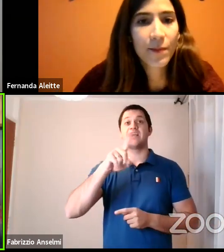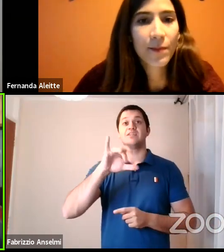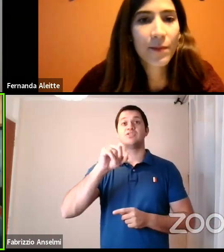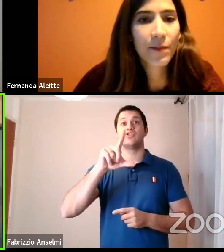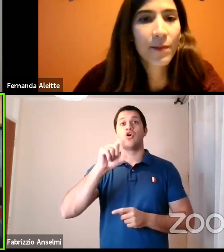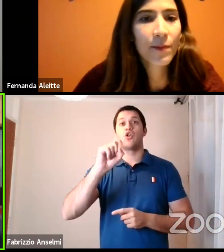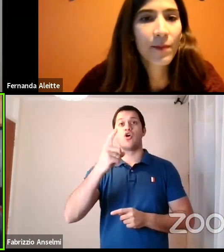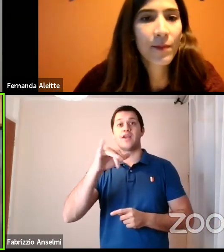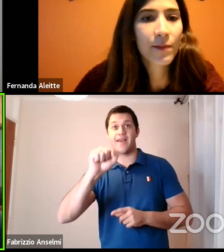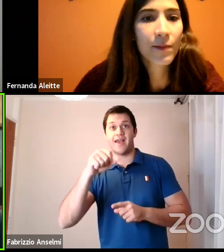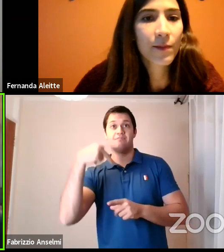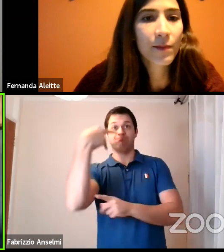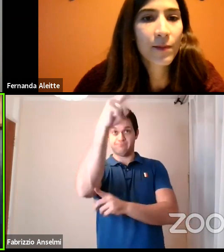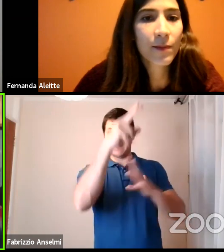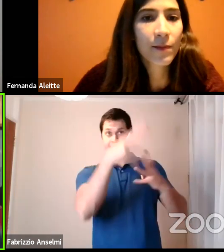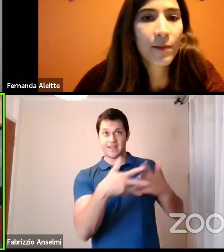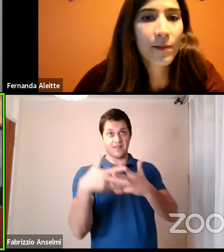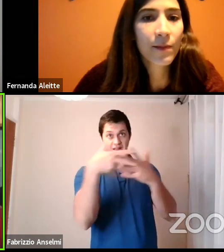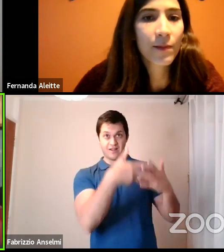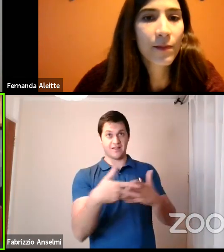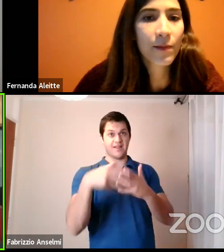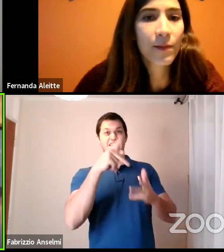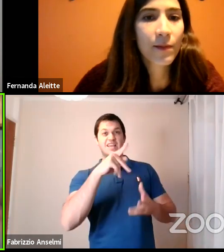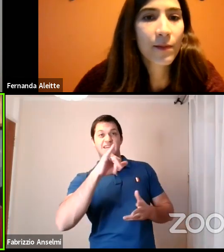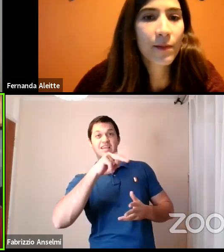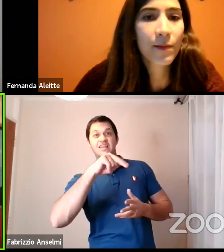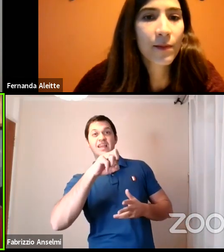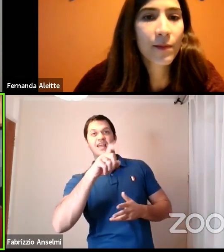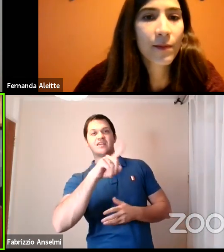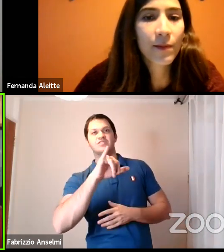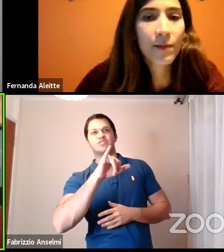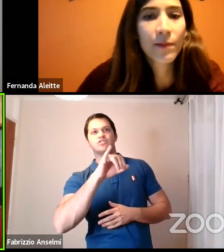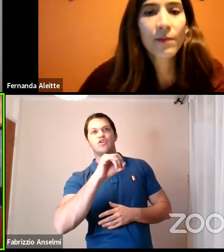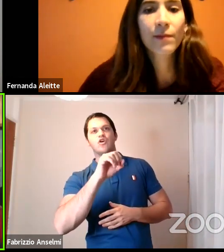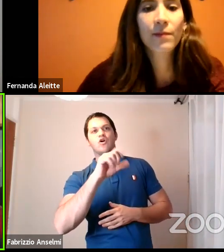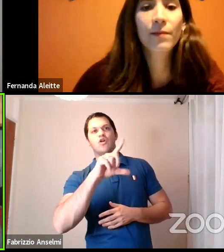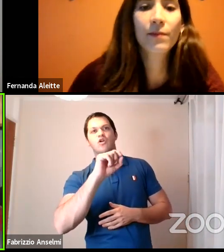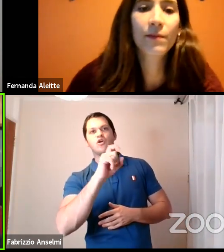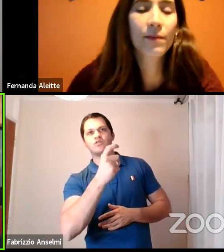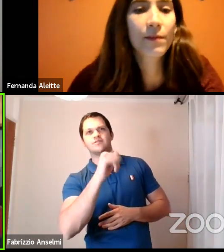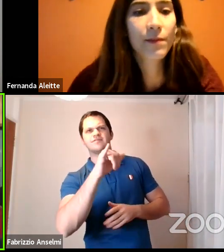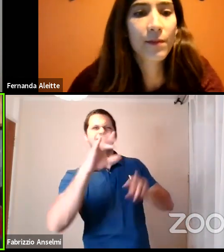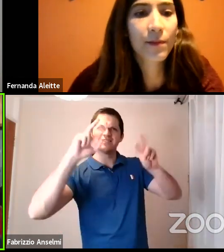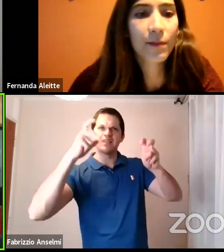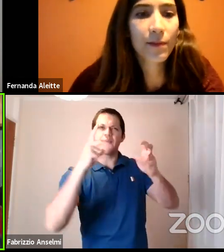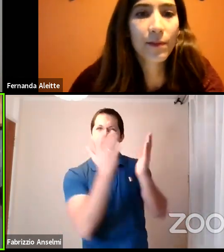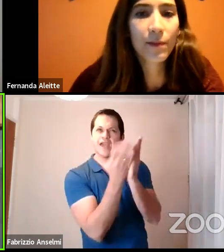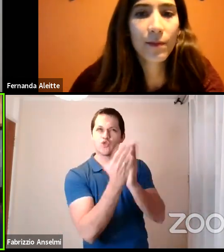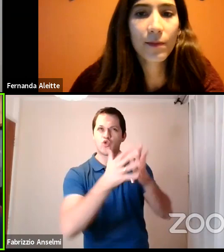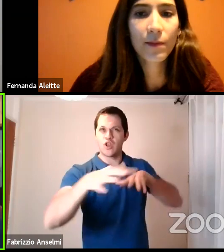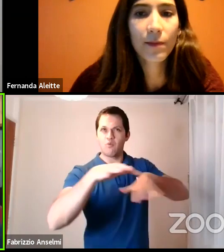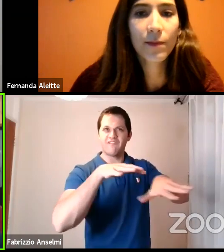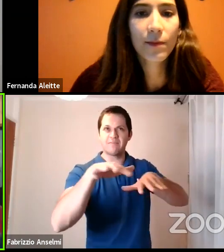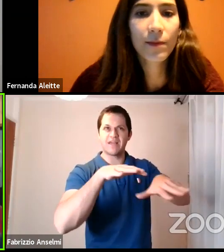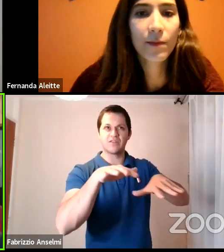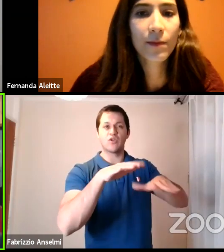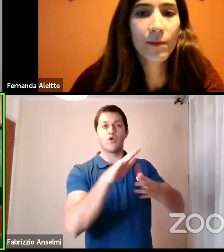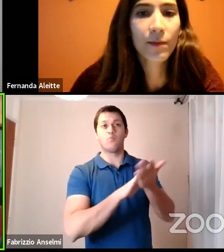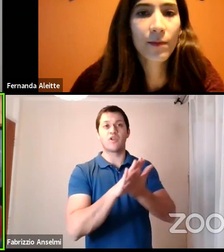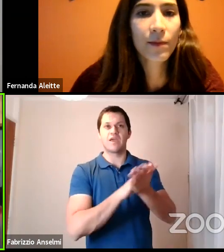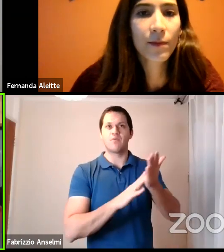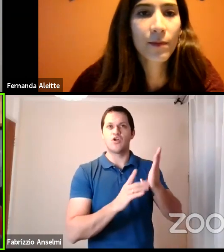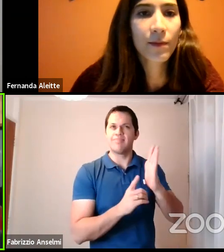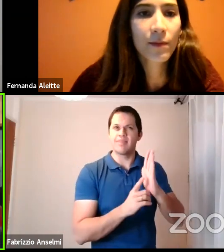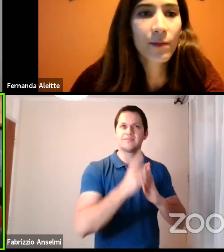Estados Unidos, ¿cierto? Kinesiology, que se estudia el movimiento, que tiene que ver con esta, por ejemplo, estos desarrollos de los